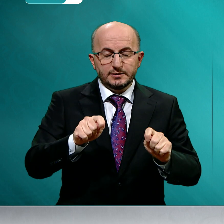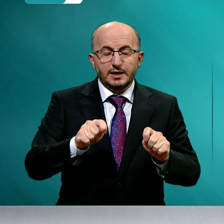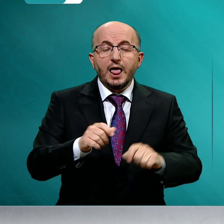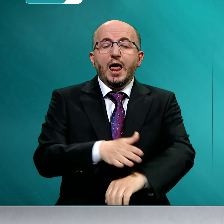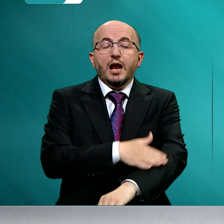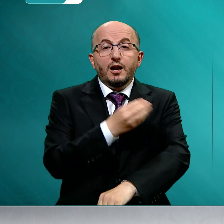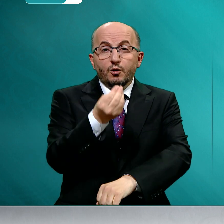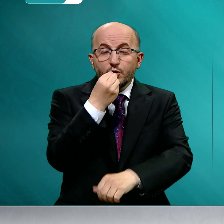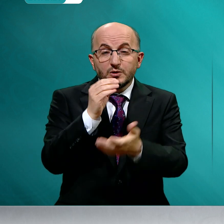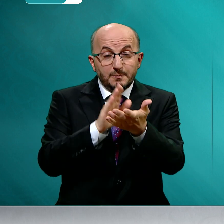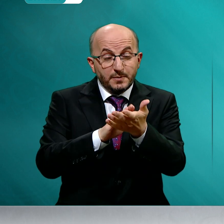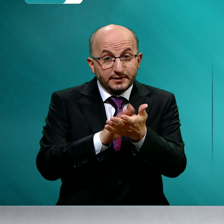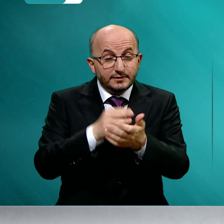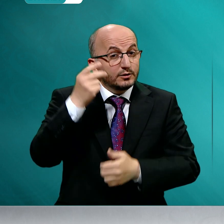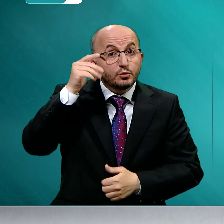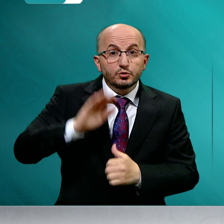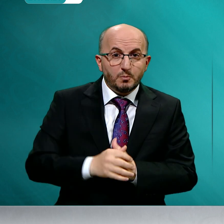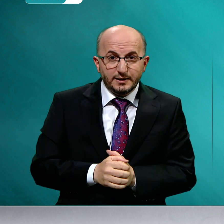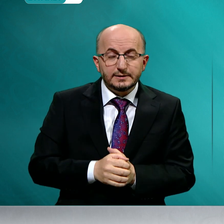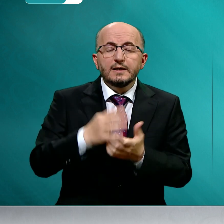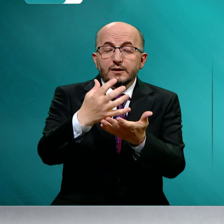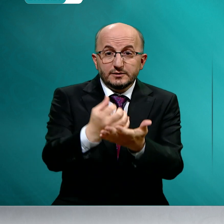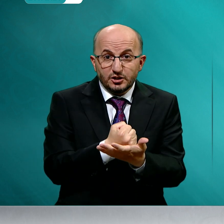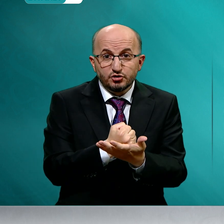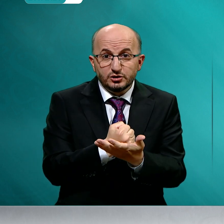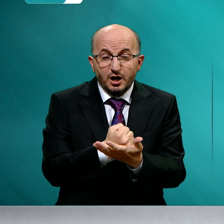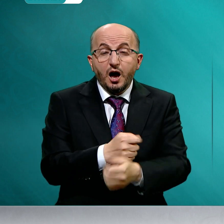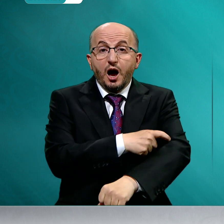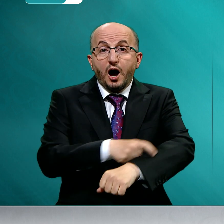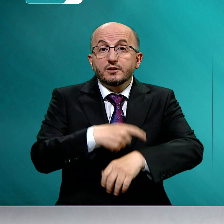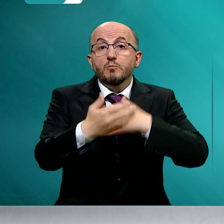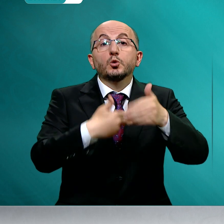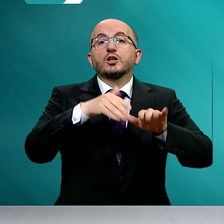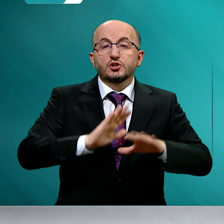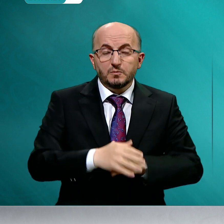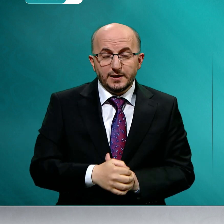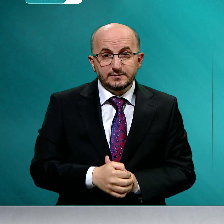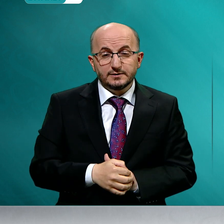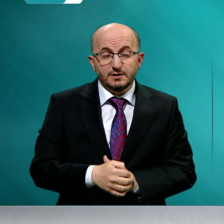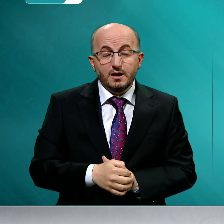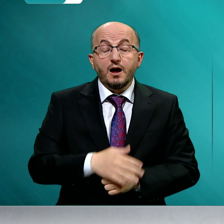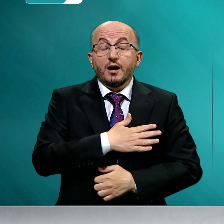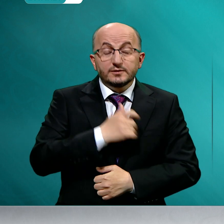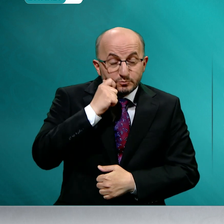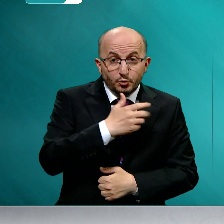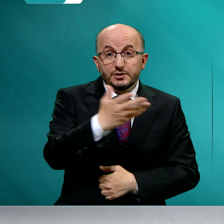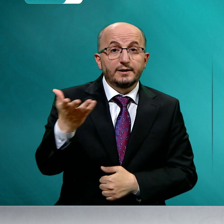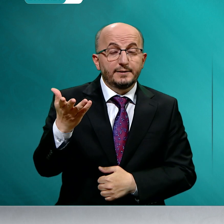Helal lokmanın bereketini unutmaz. Kazancına haram bulaştırmaz. Aziz